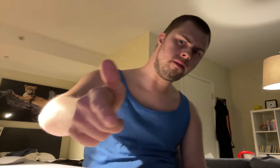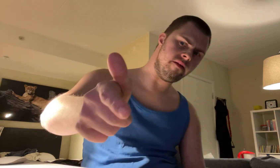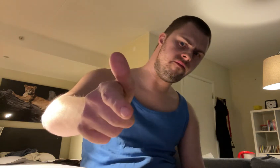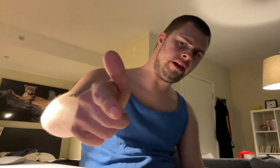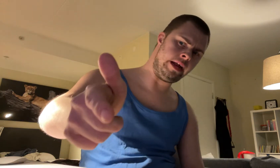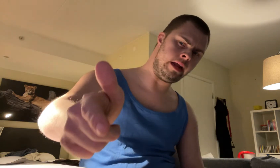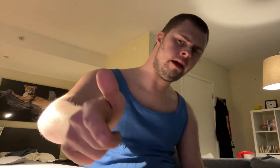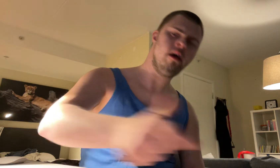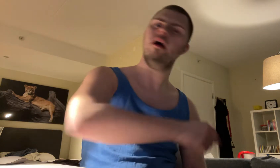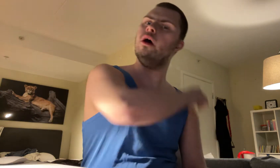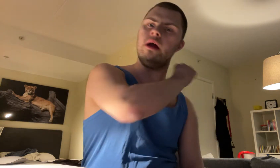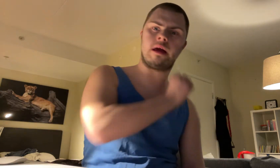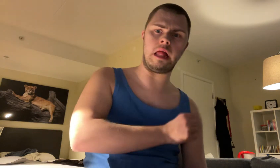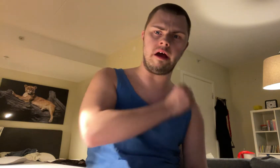ni vill, det kan jag få